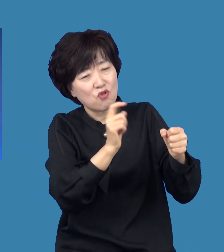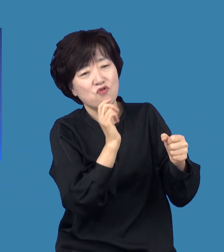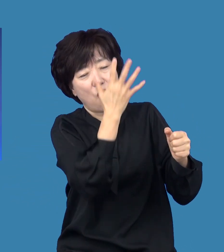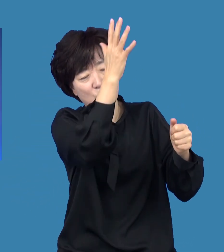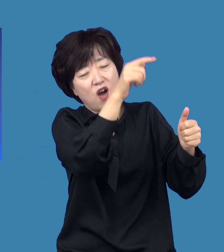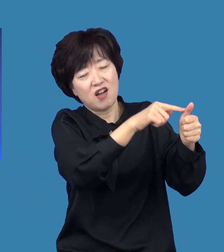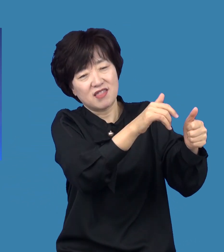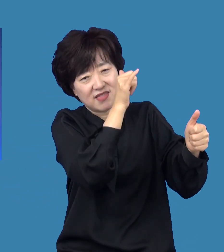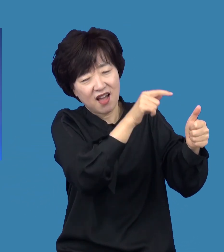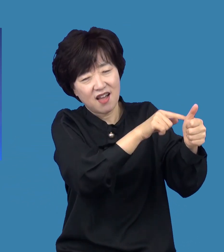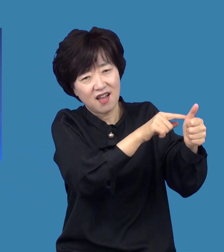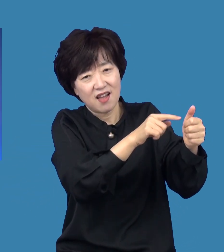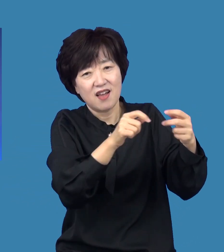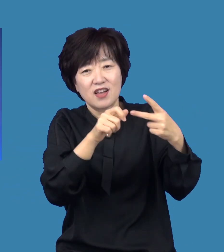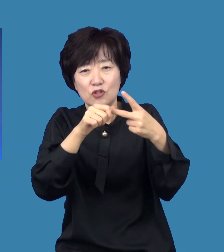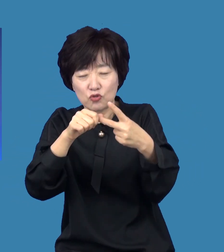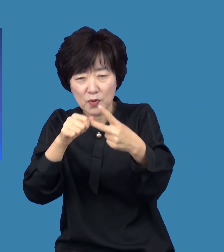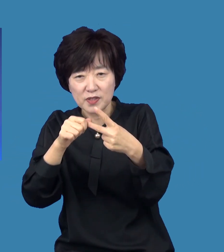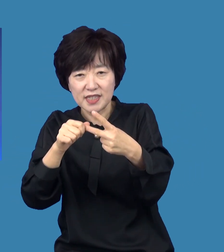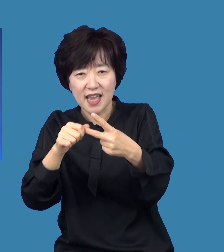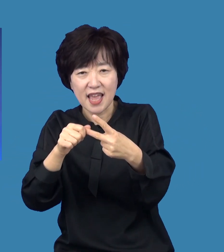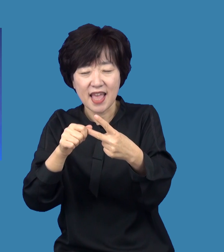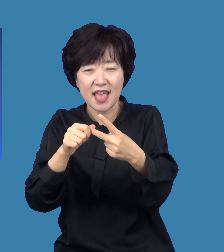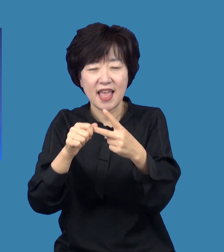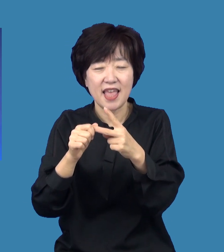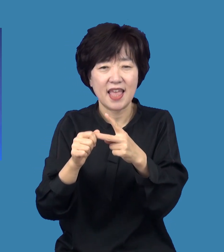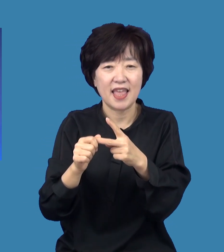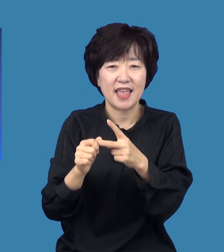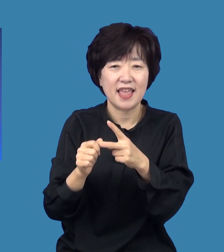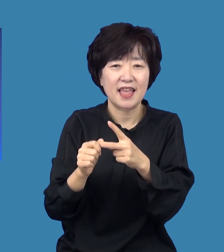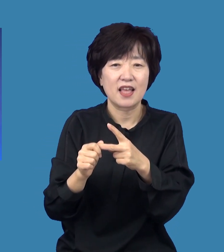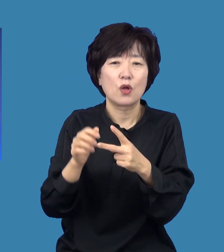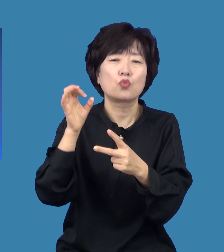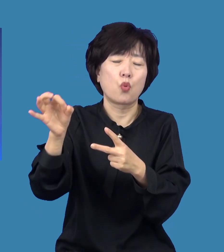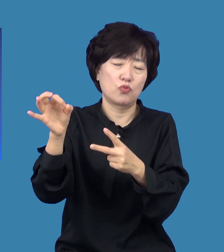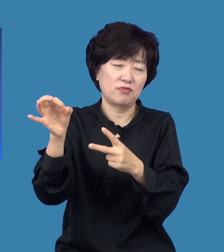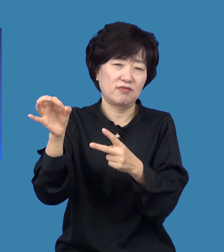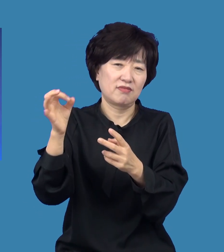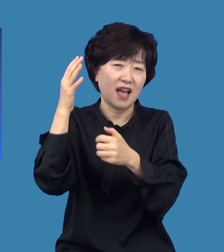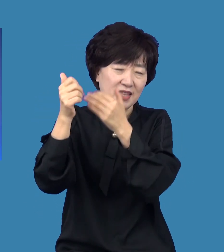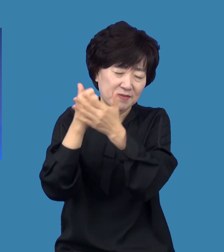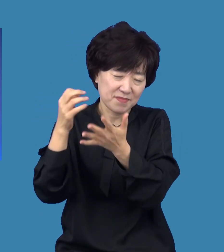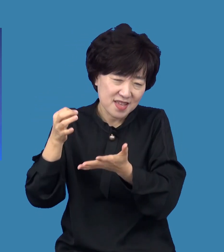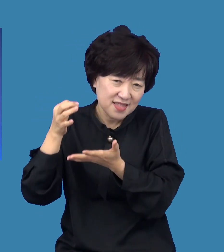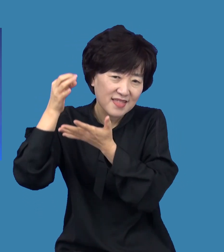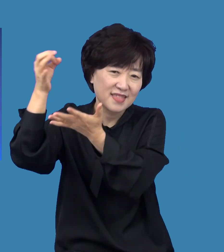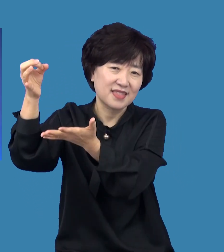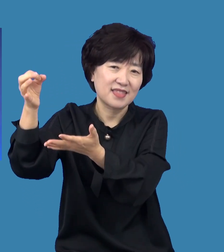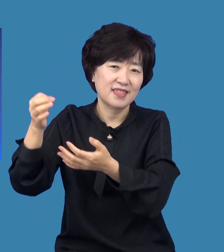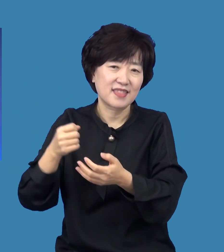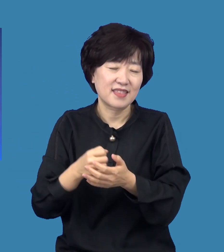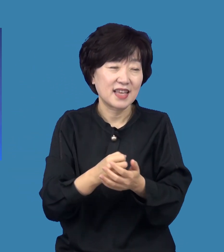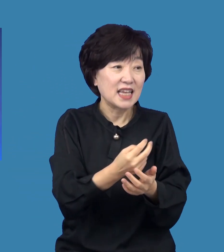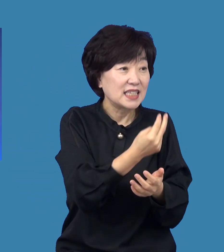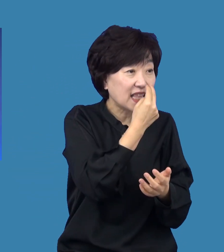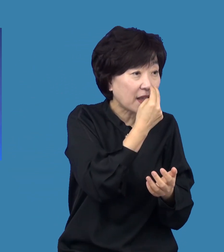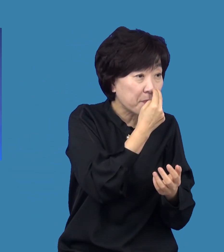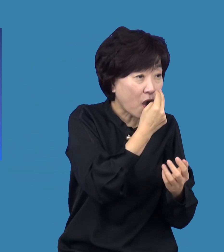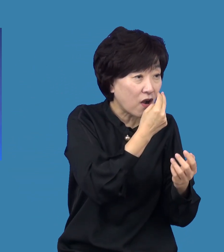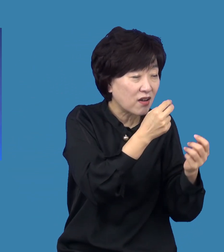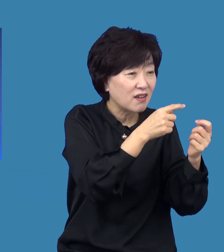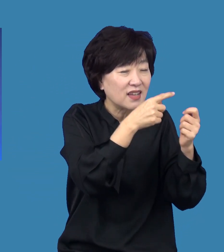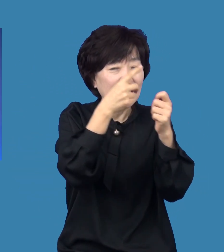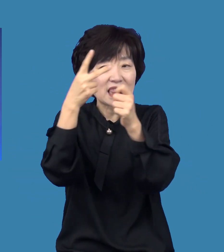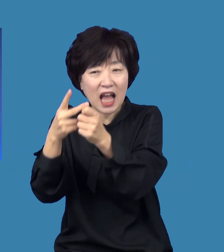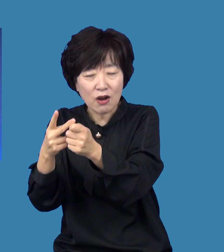그리고 이제 두 번째, 그 넘버 원 말고 넘버 투가 뭐예요? 돈이에요, 돈. 사람들이 생명 다음으로 소중하게 여기는 거 아니야?